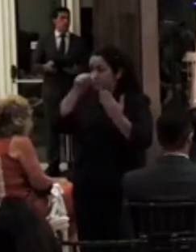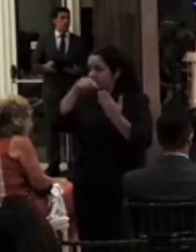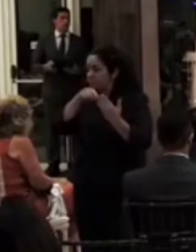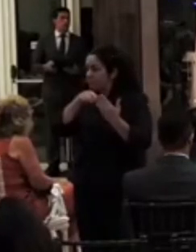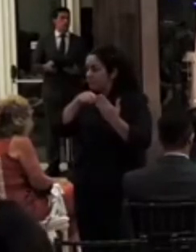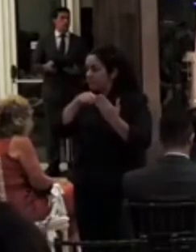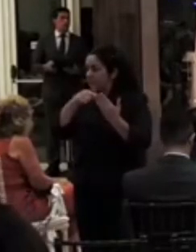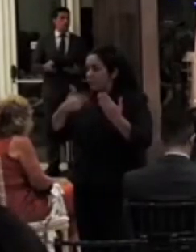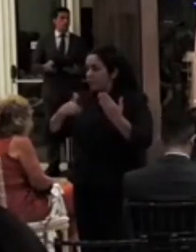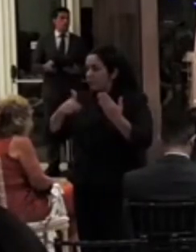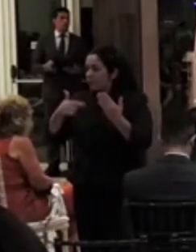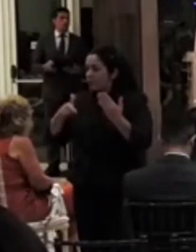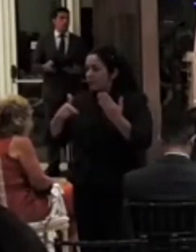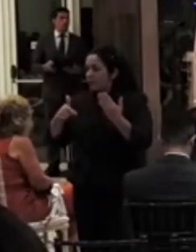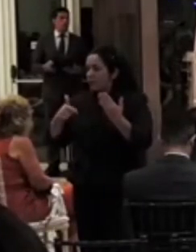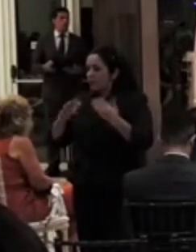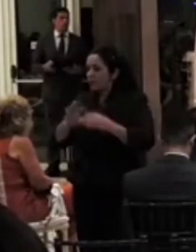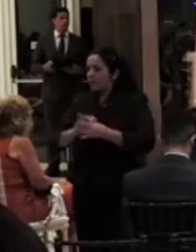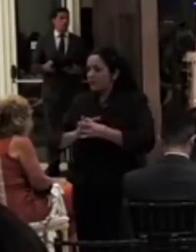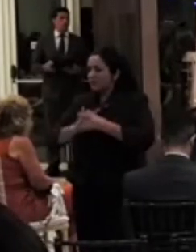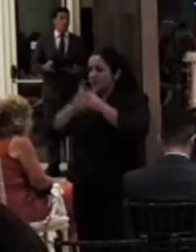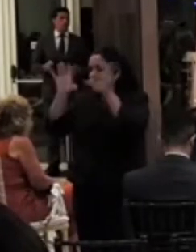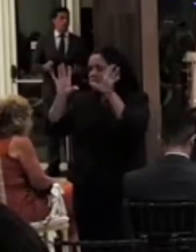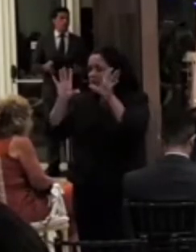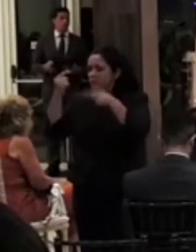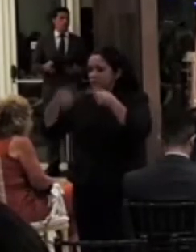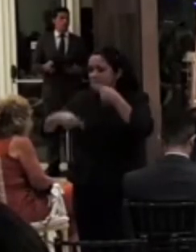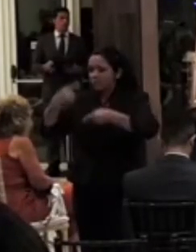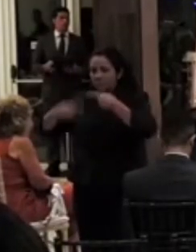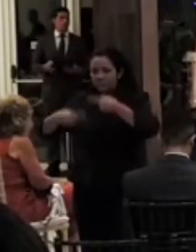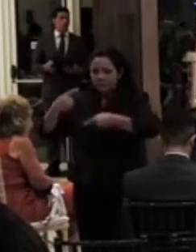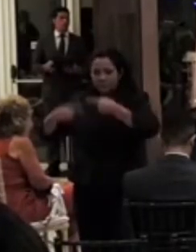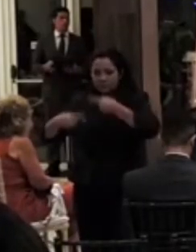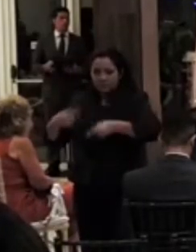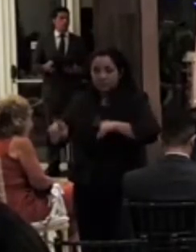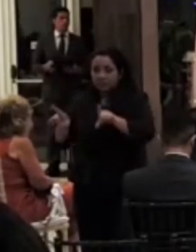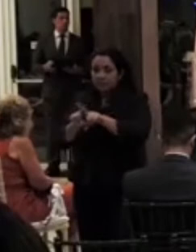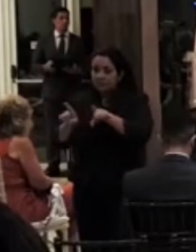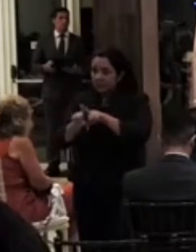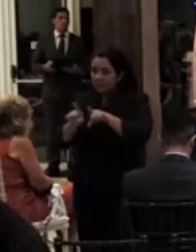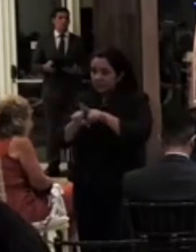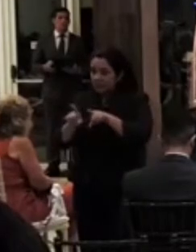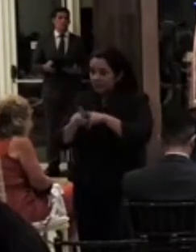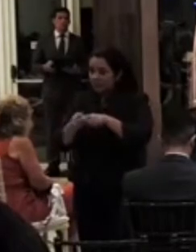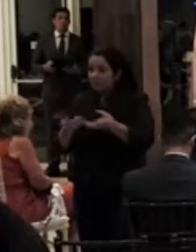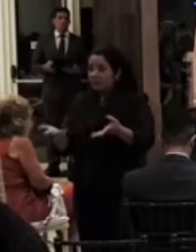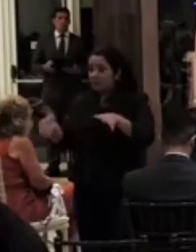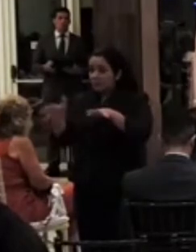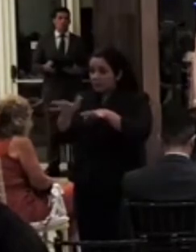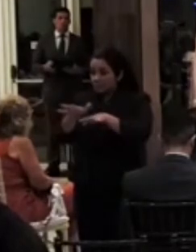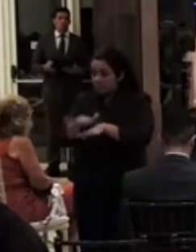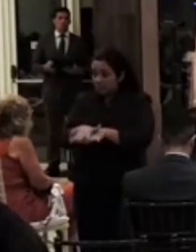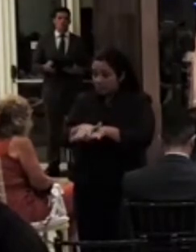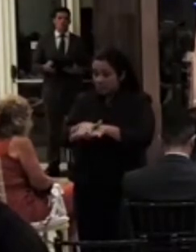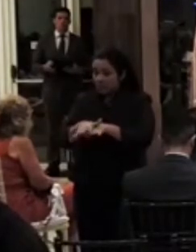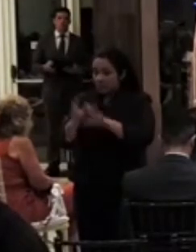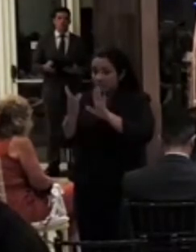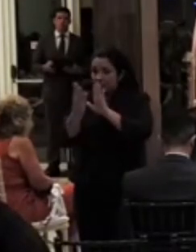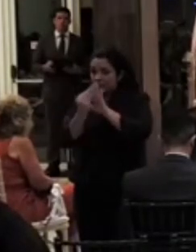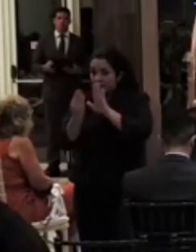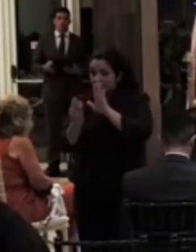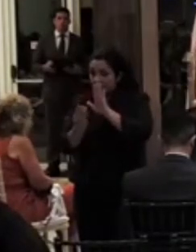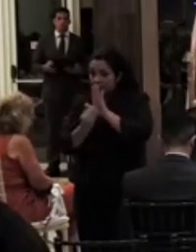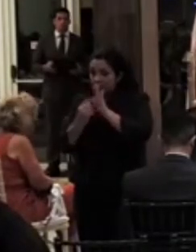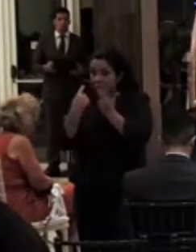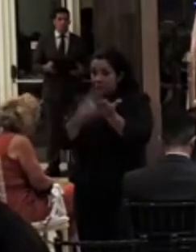os processos mais democráticos de discussão e implementação das pautas para sua categoria